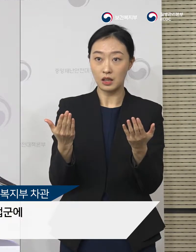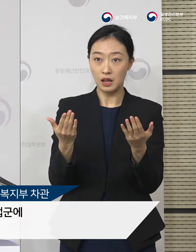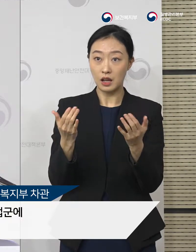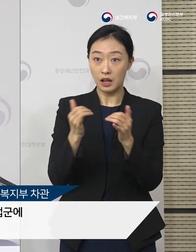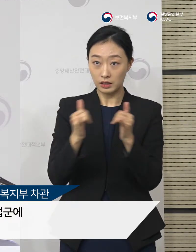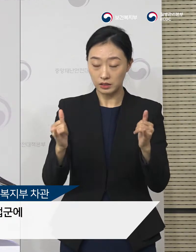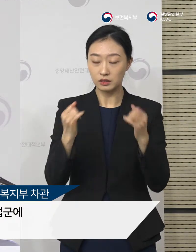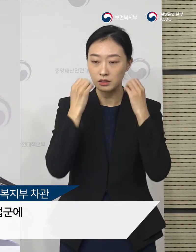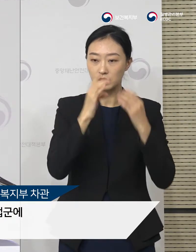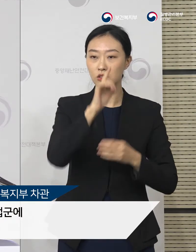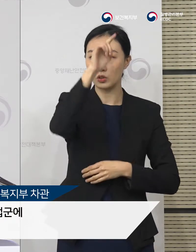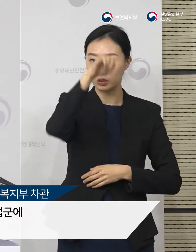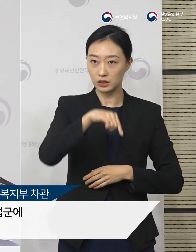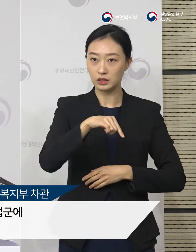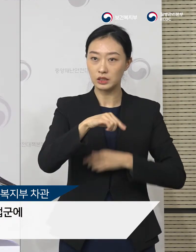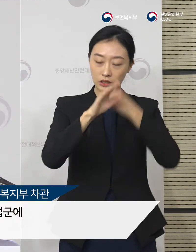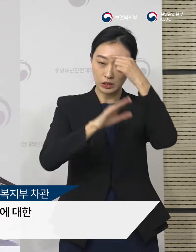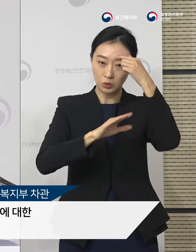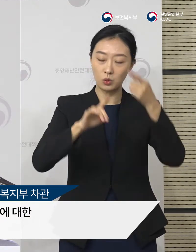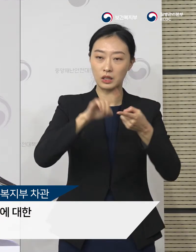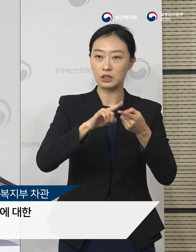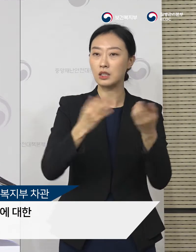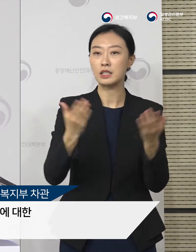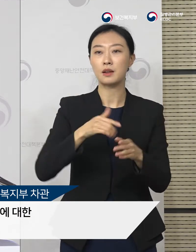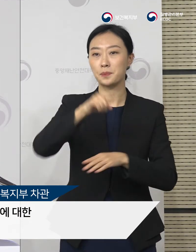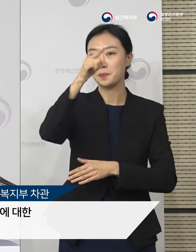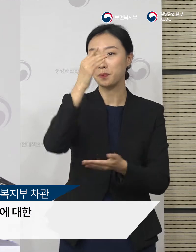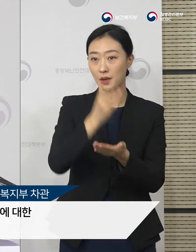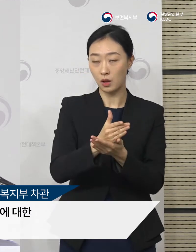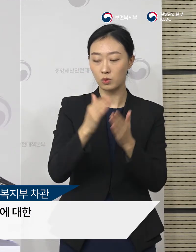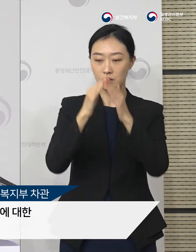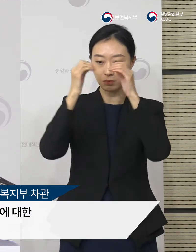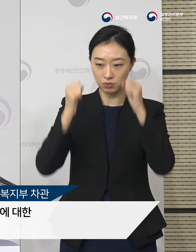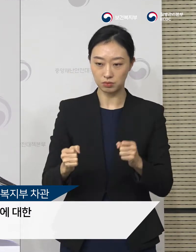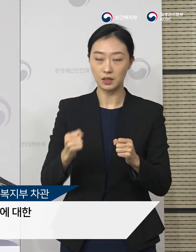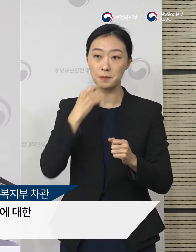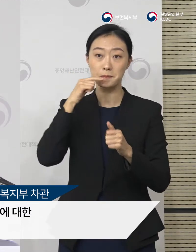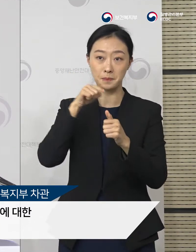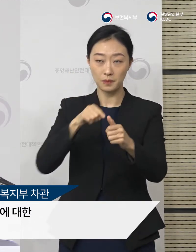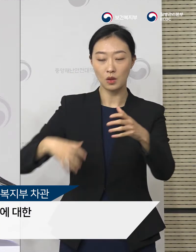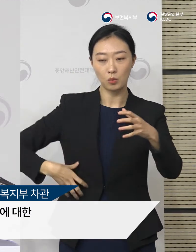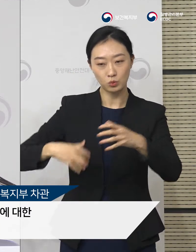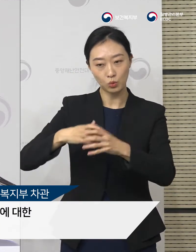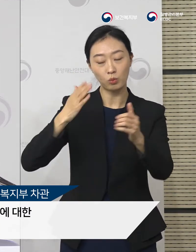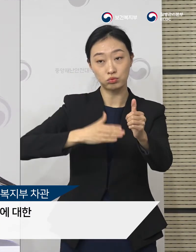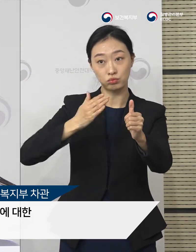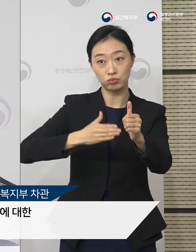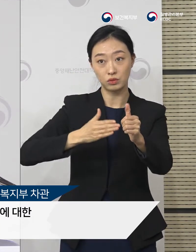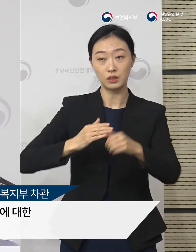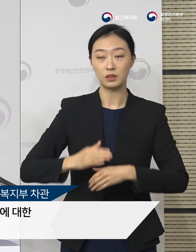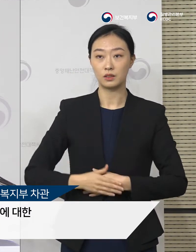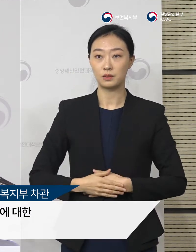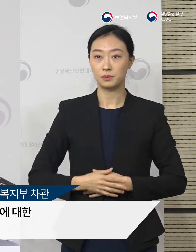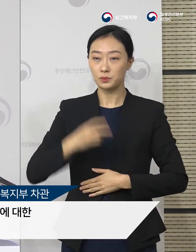대해서는 출근하지 않고 자택에서 머물도록 협조 요청하였고 조사 결과